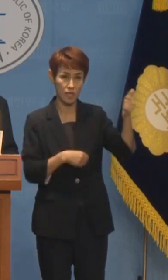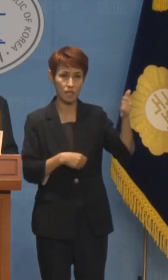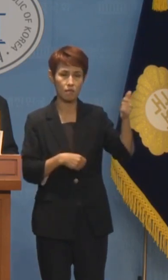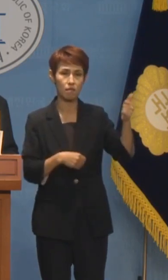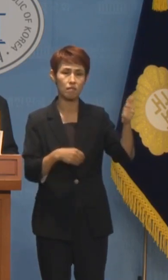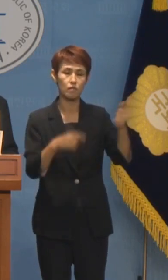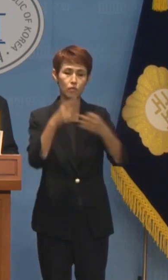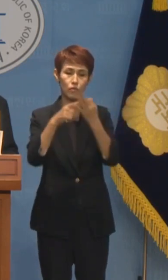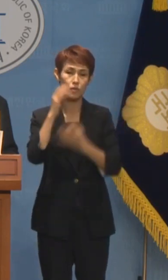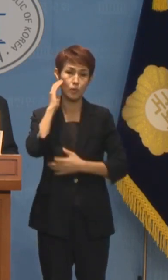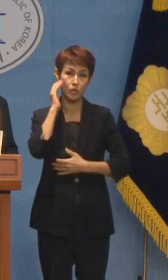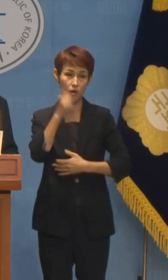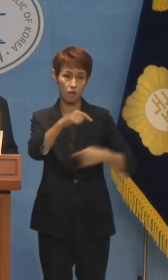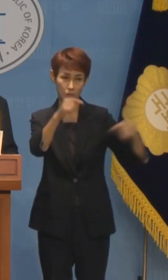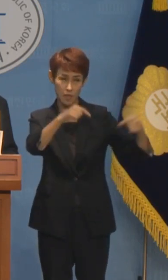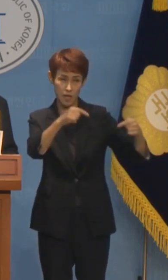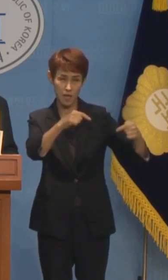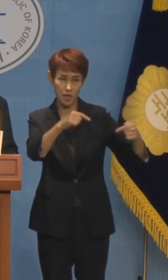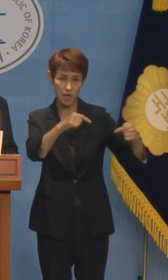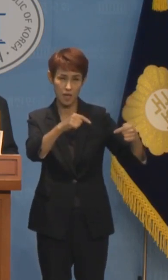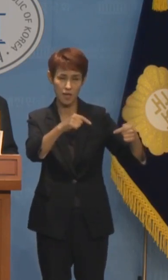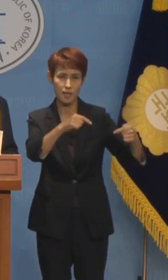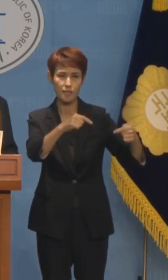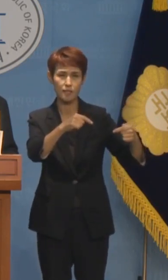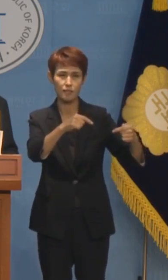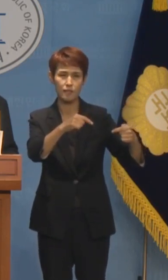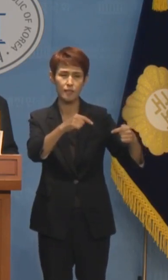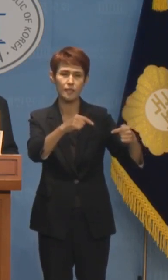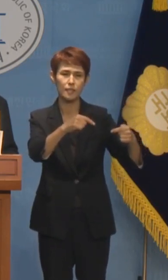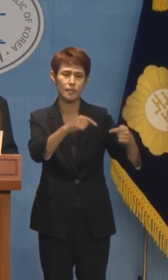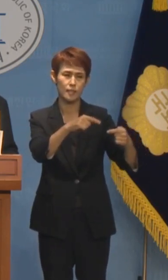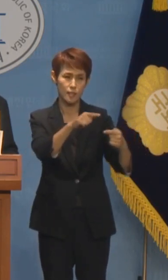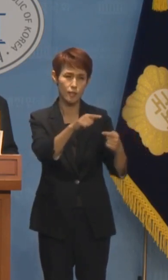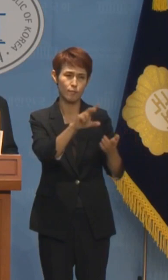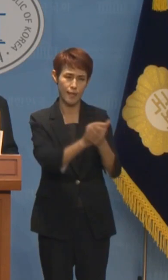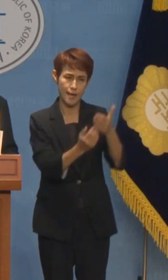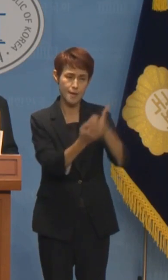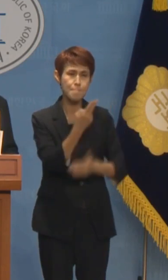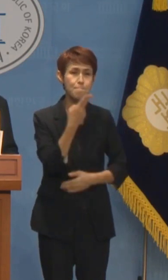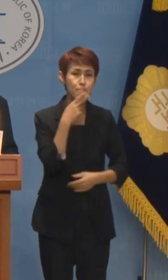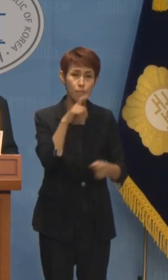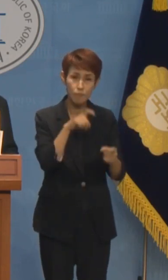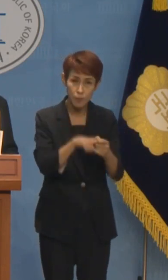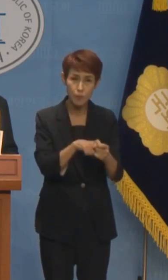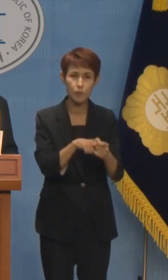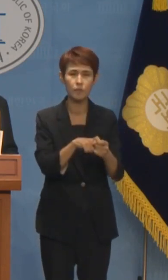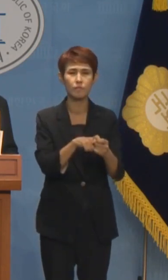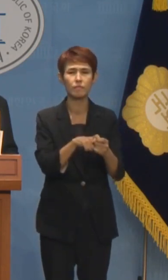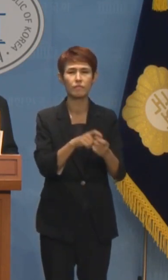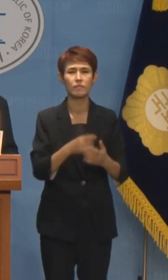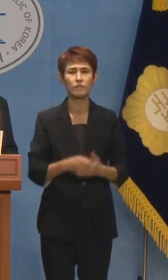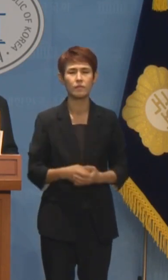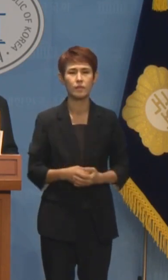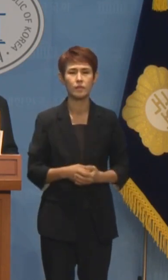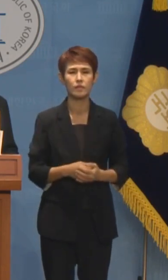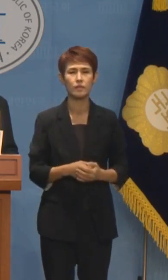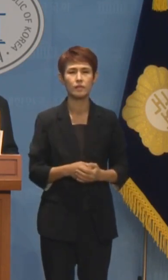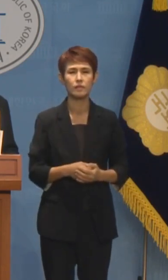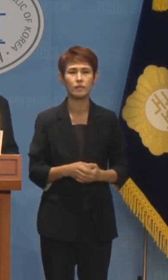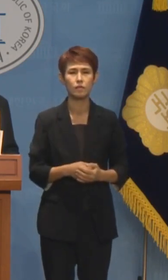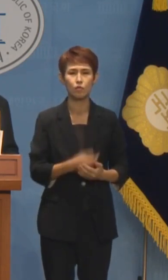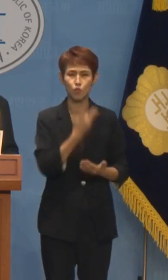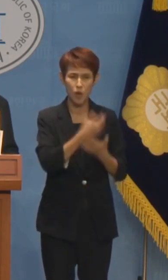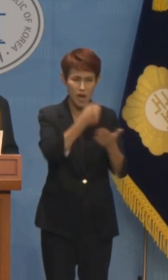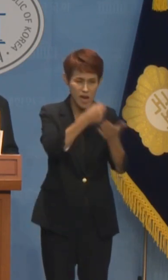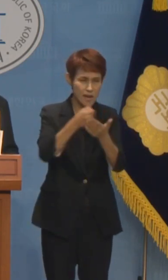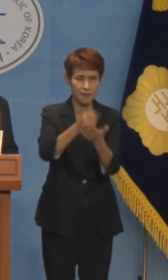협상이에 의미는 협상이 되지 않 않 온국민이 이야기를 할 것이고 독도 지키기 위한 노력에 최선을 다할 것입니다